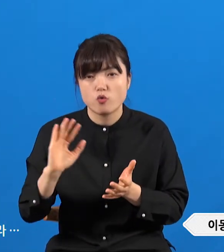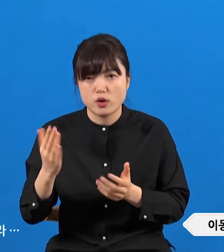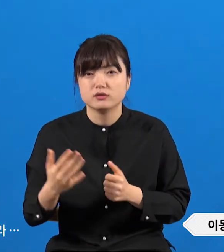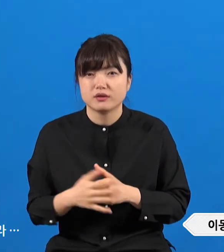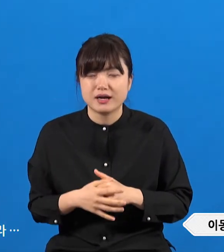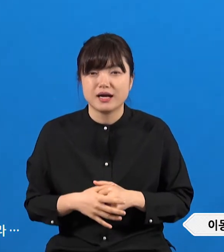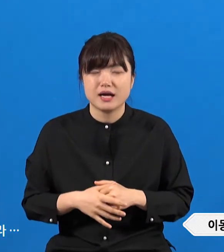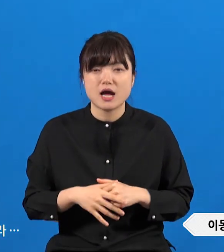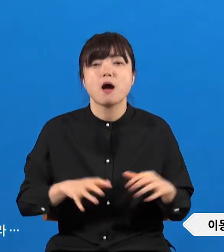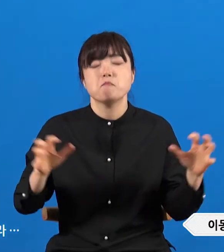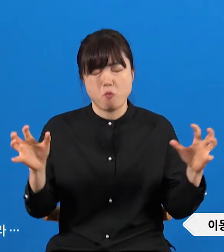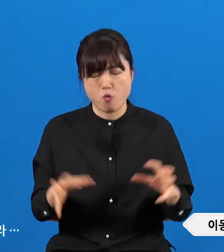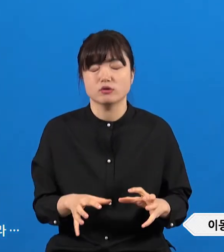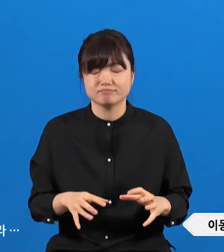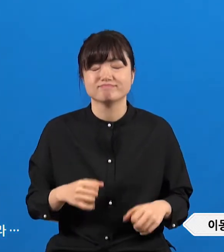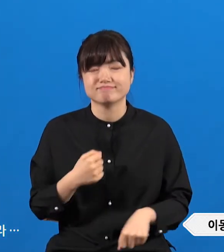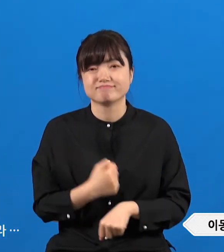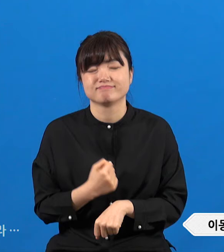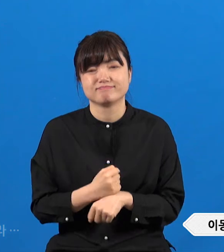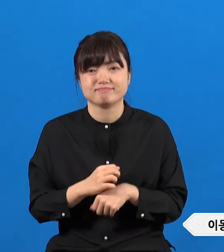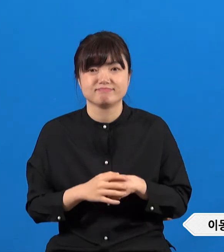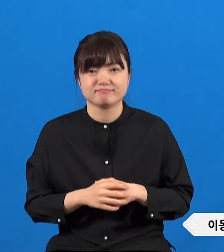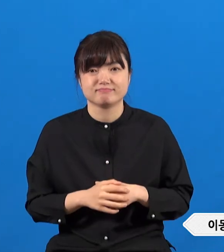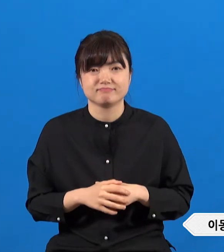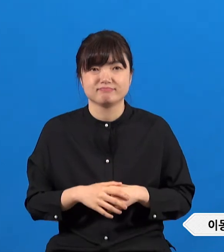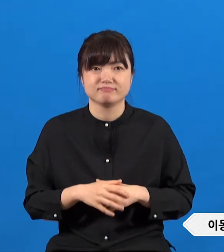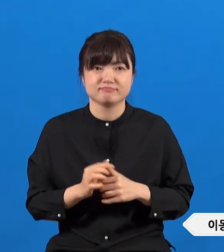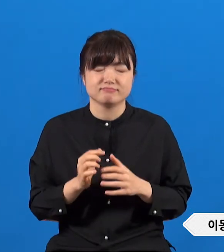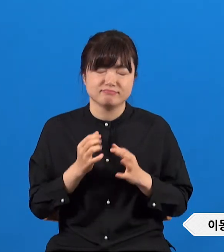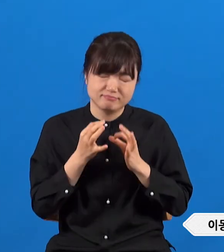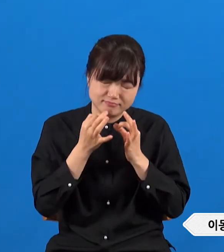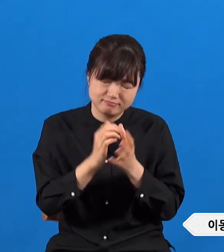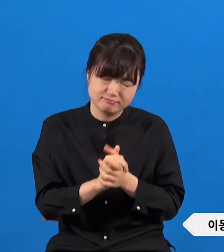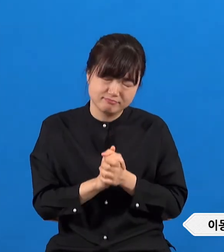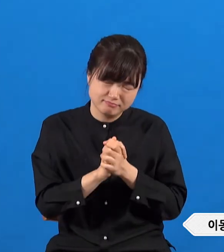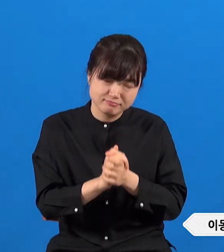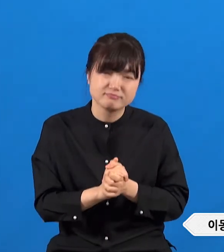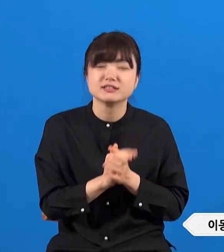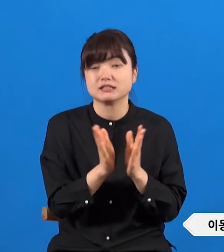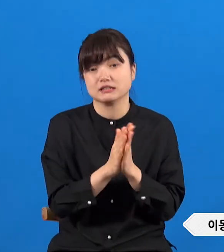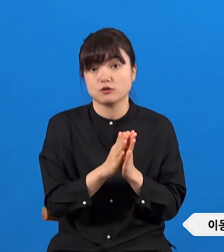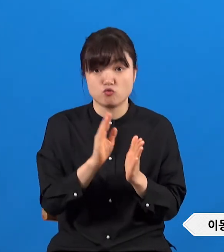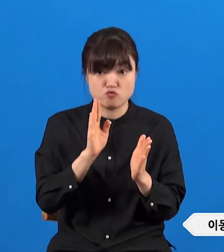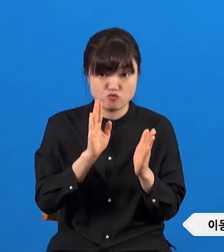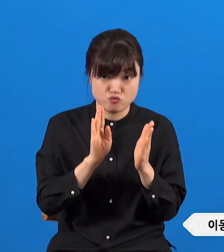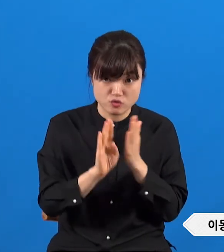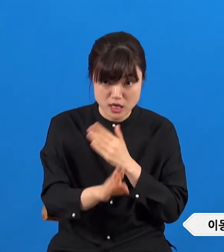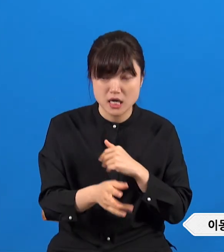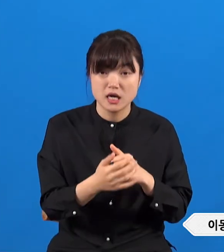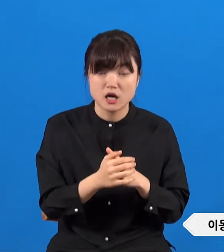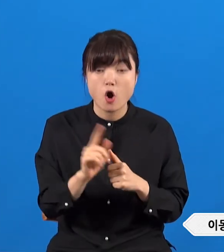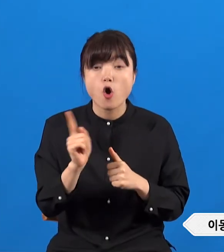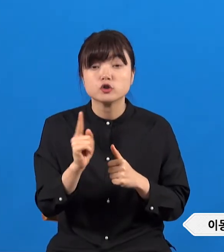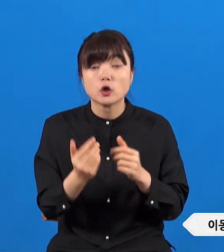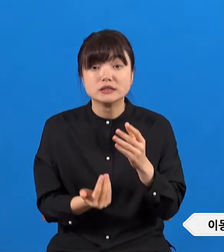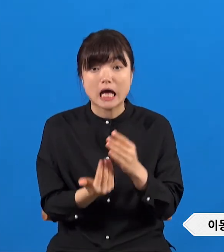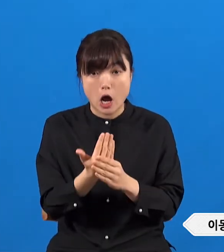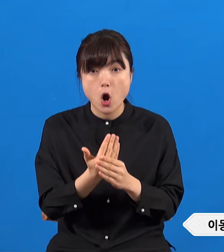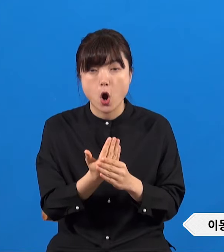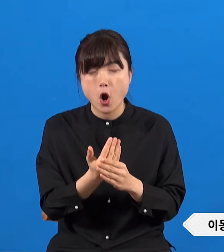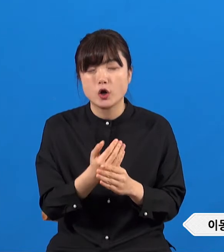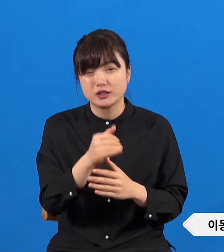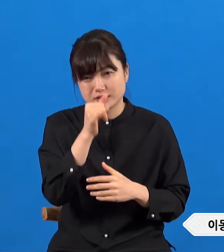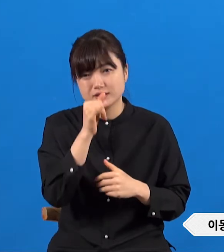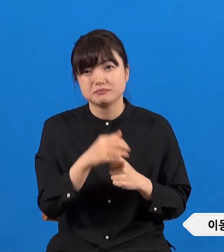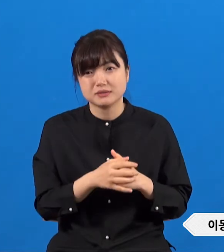그들은 일단 모이기로 했어요. 그리고 전적으로 기도에 힘쓰기로 했습니다. 그리고 다음 순간 어떤 사건이 일어나는지